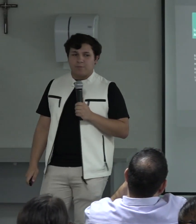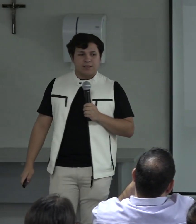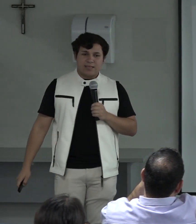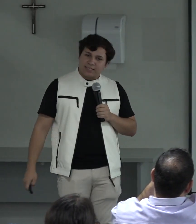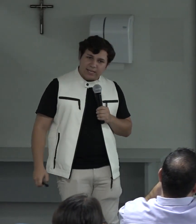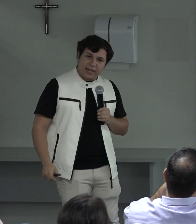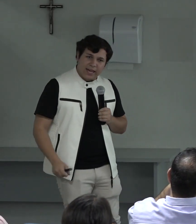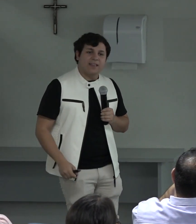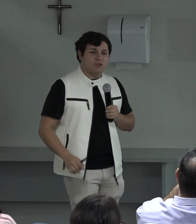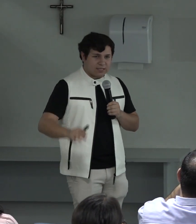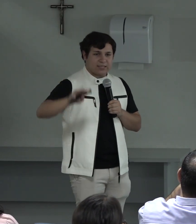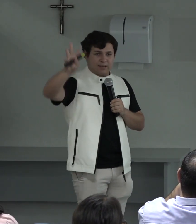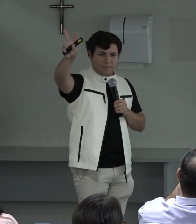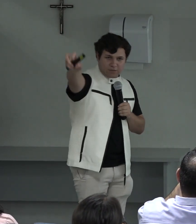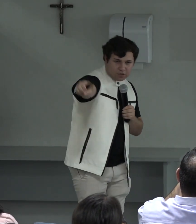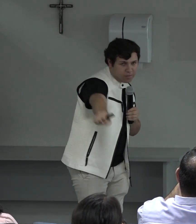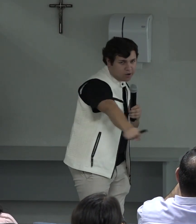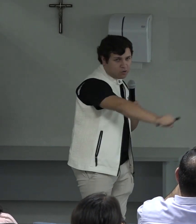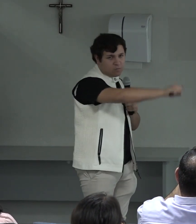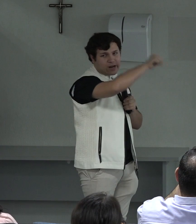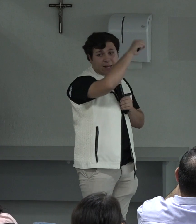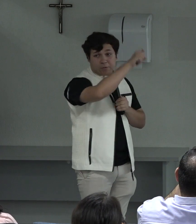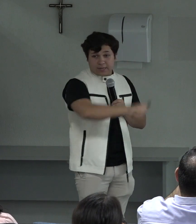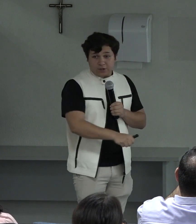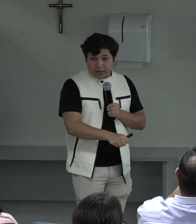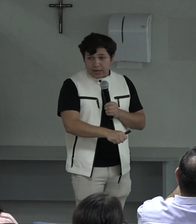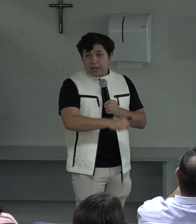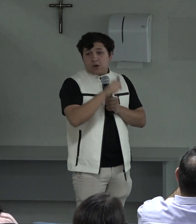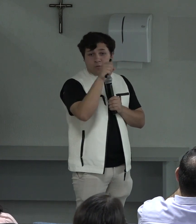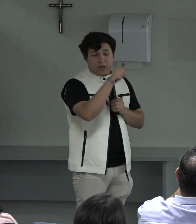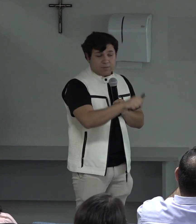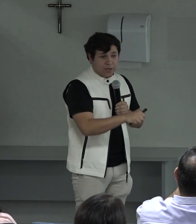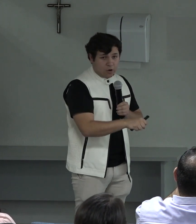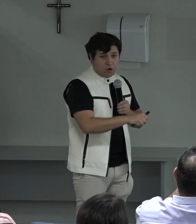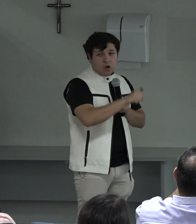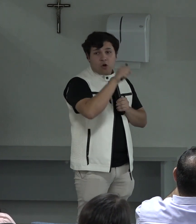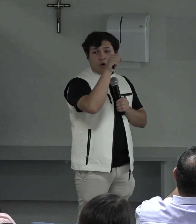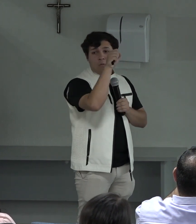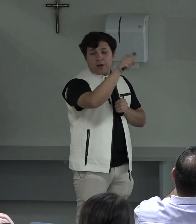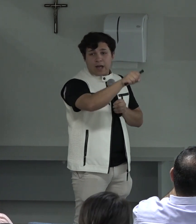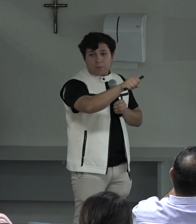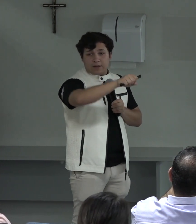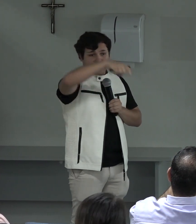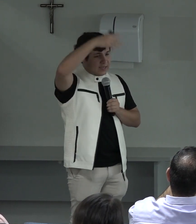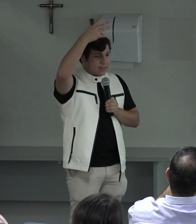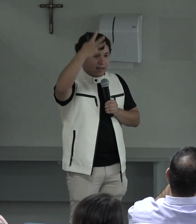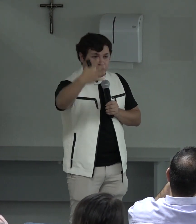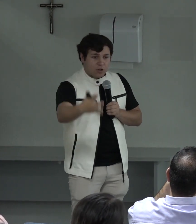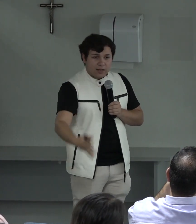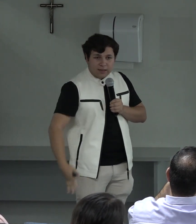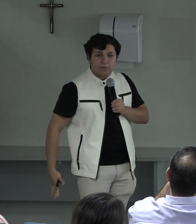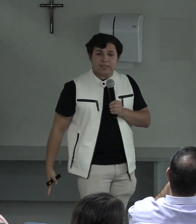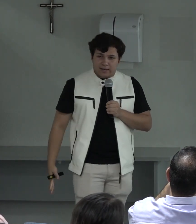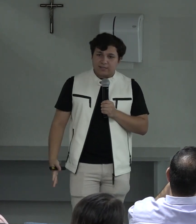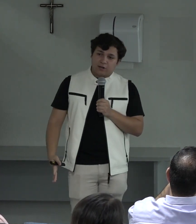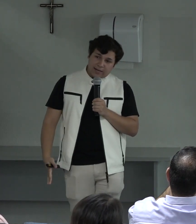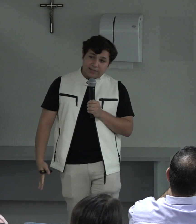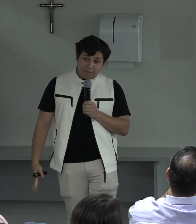a decir que entonces sí, vamos a tomarlo como una lengua nacional, como el español, como el náhuatl, etcétera. Todas las lenguas que hay nacionales en